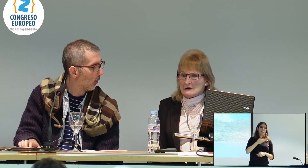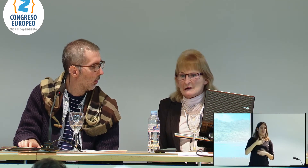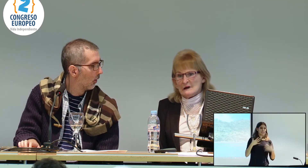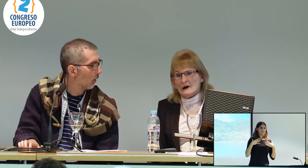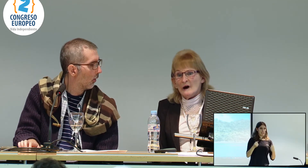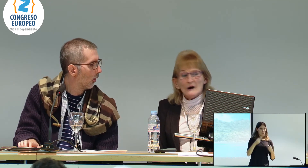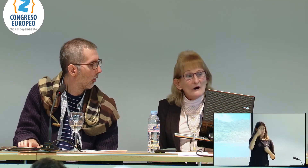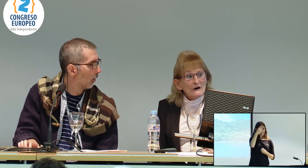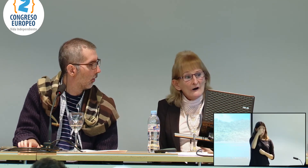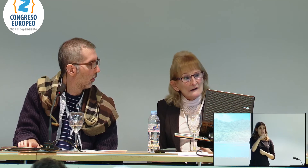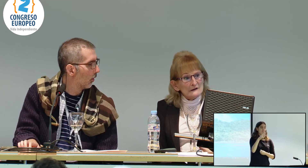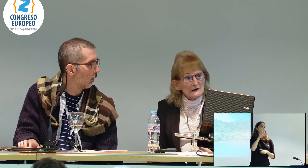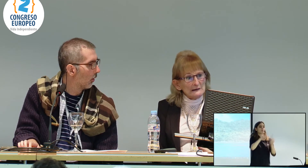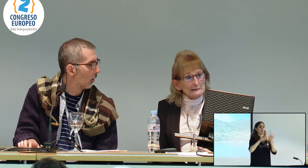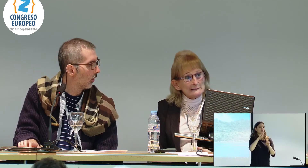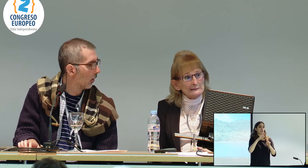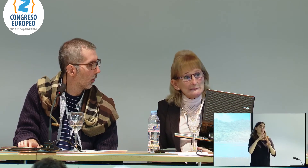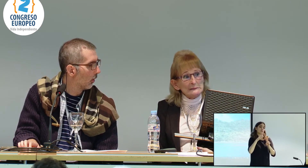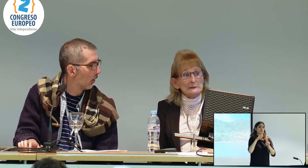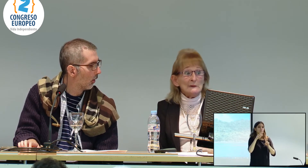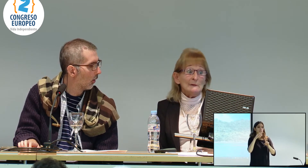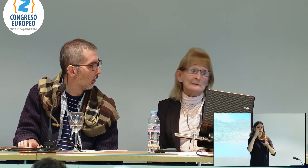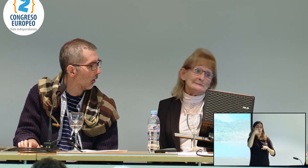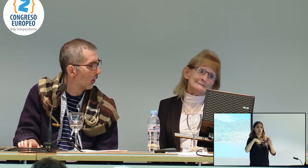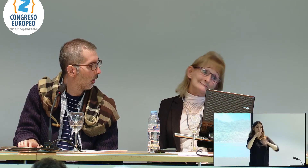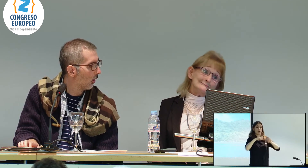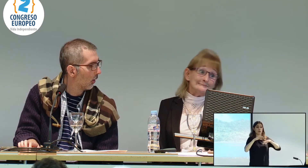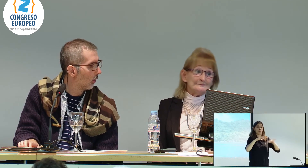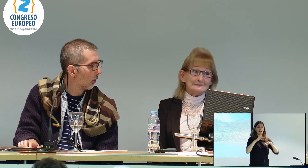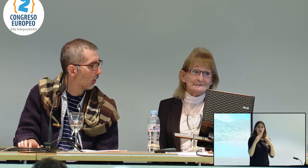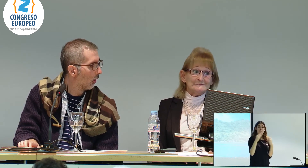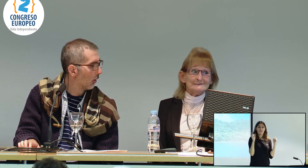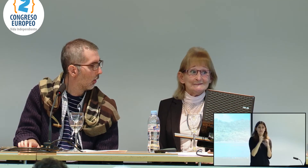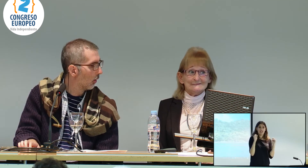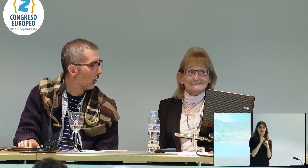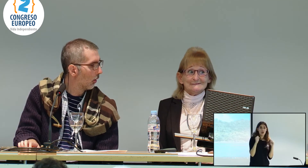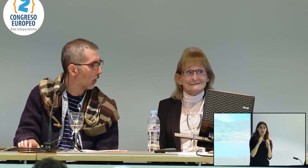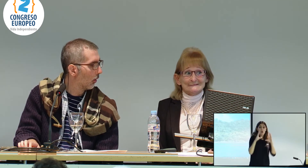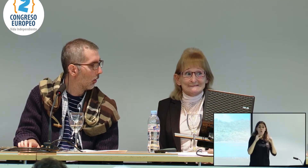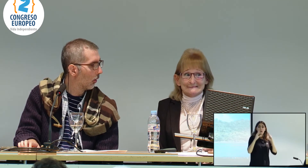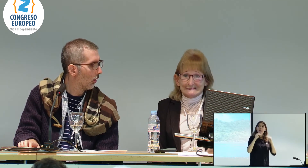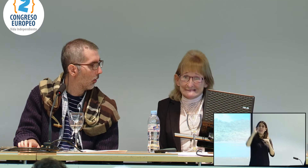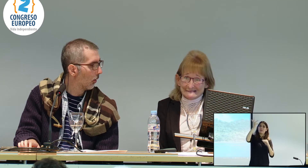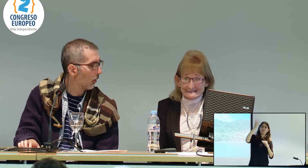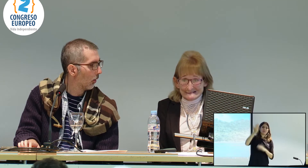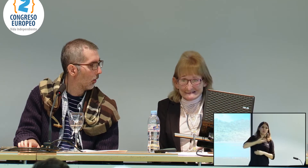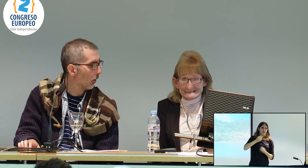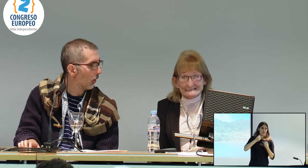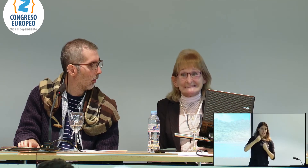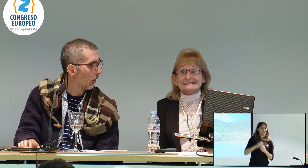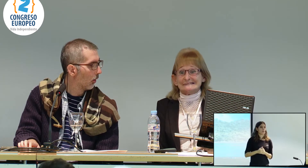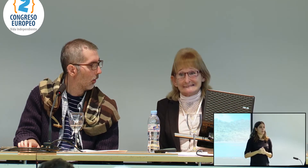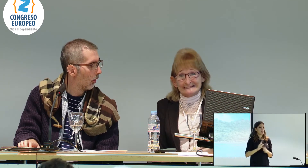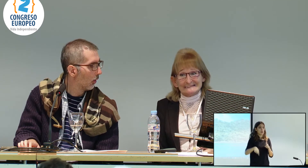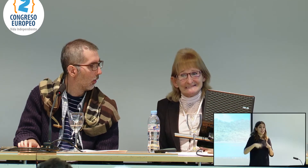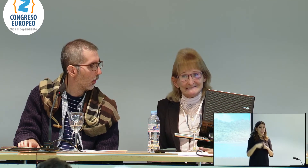para las personas con problemas de movilidad el frío y la humedad son el principal adversario del día a día. Además el